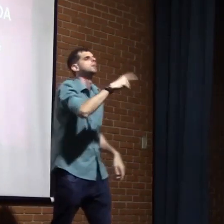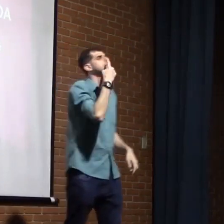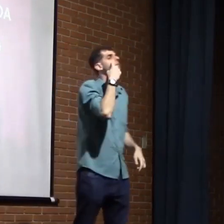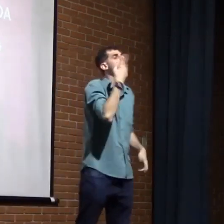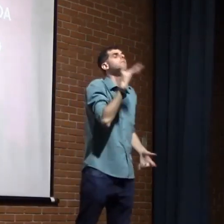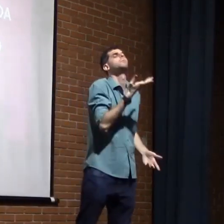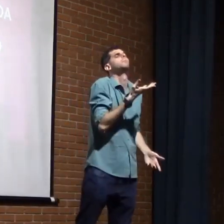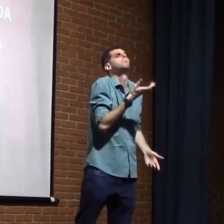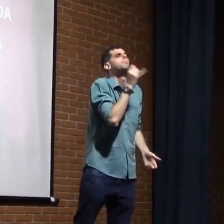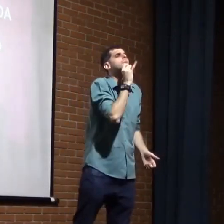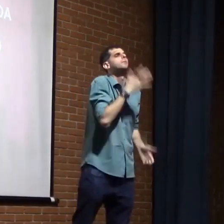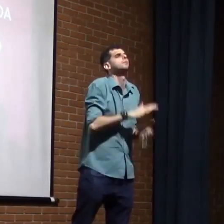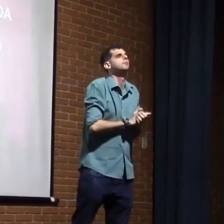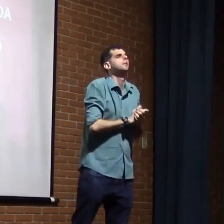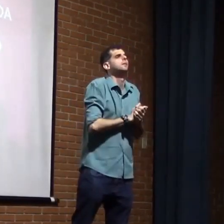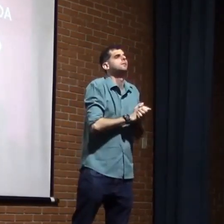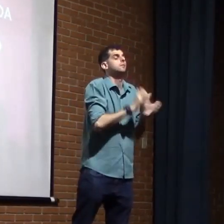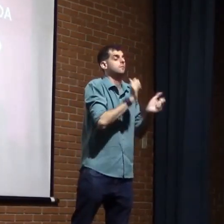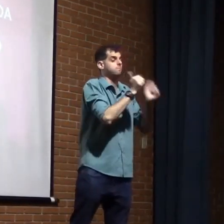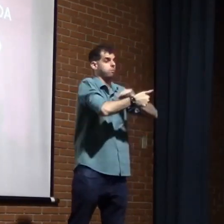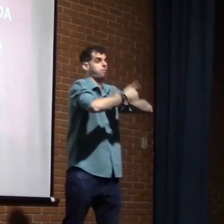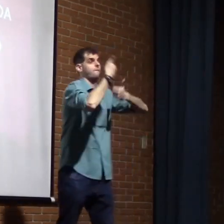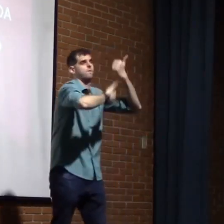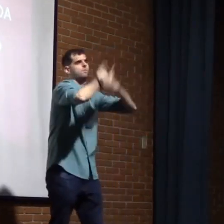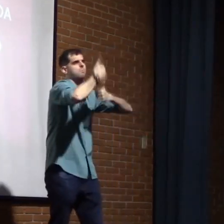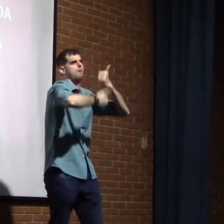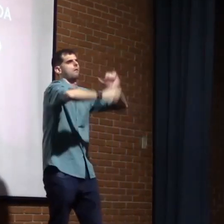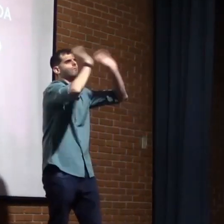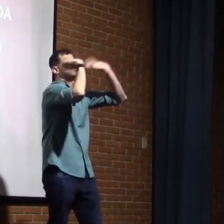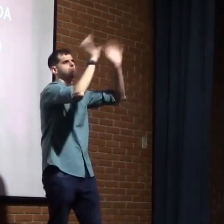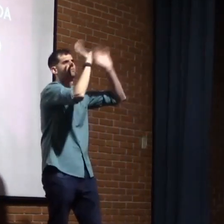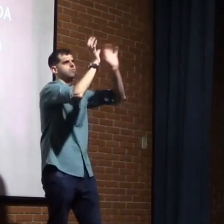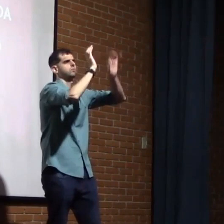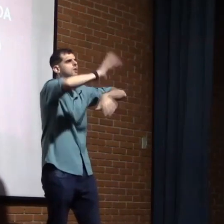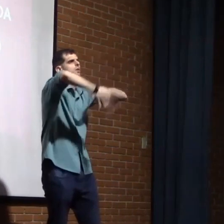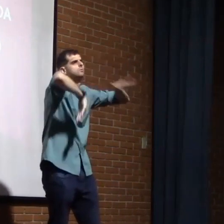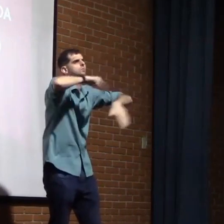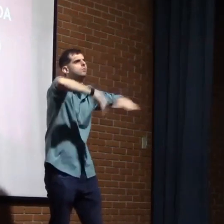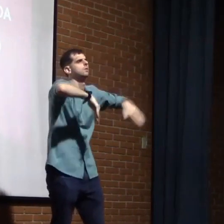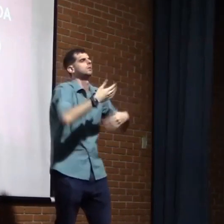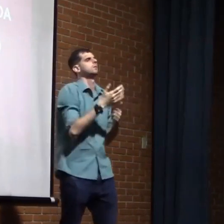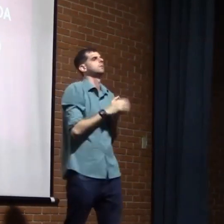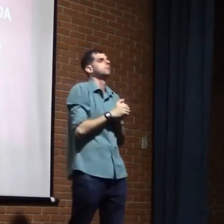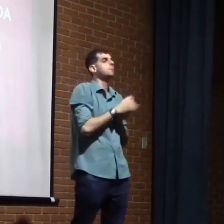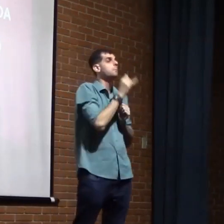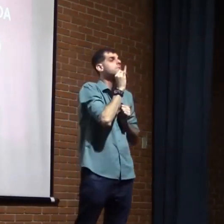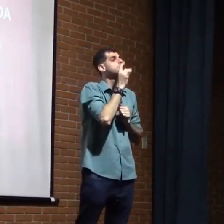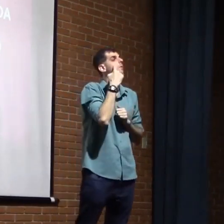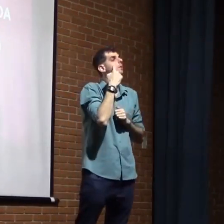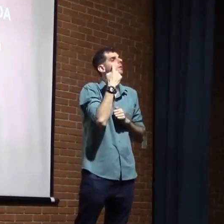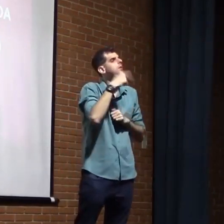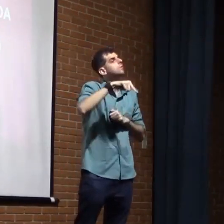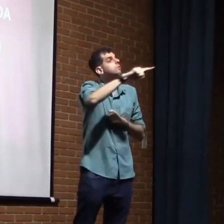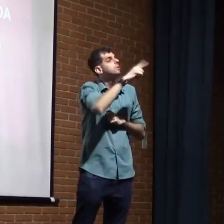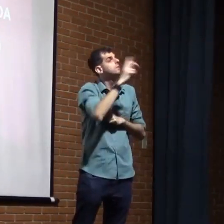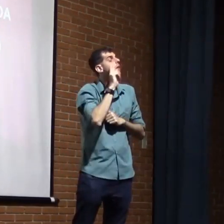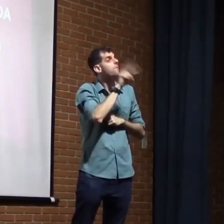da adaptação, né? Na questão das adaptações, na área desportiva, né? Quem aqui